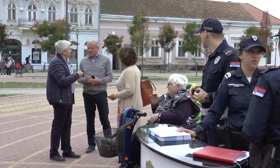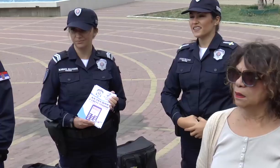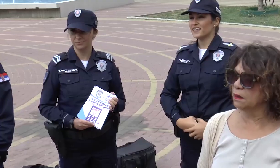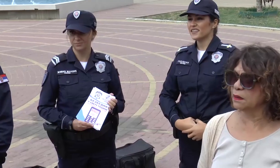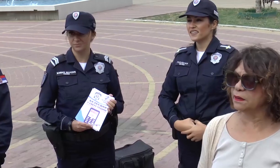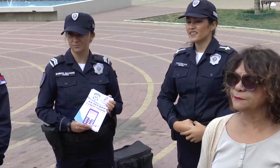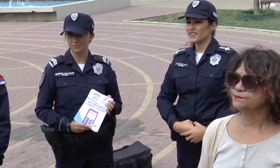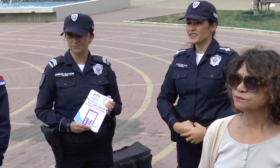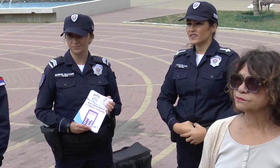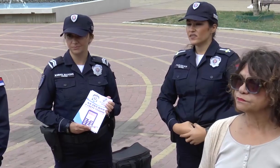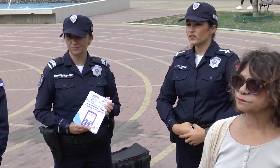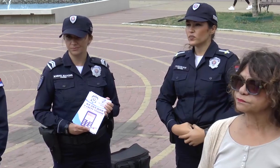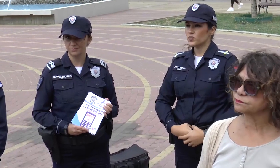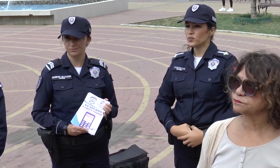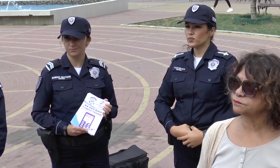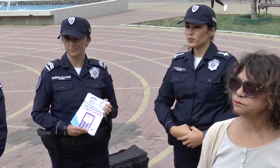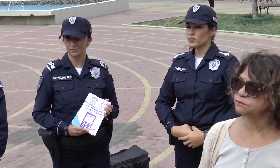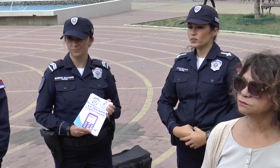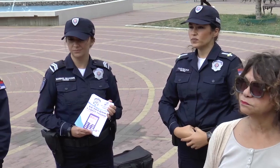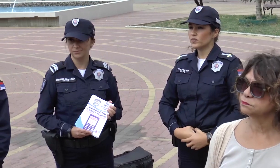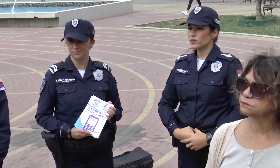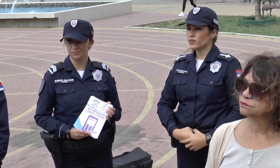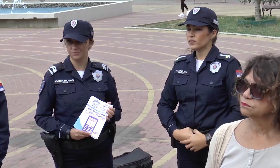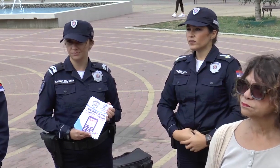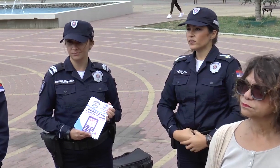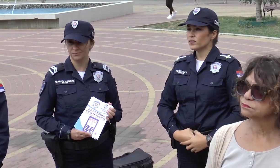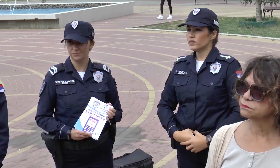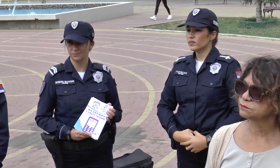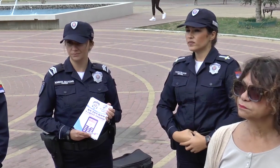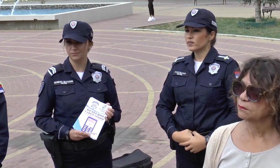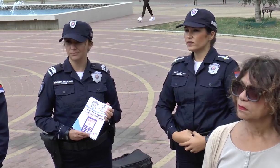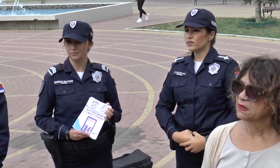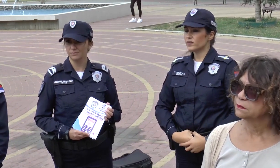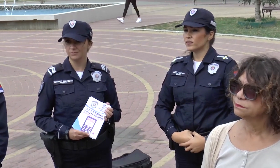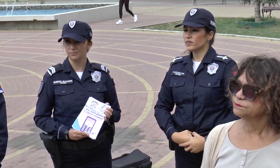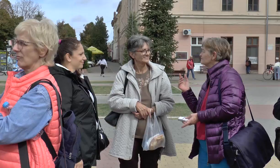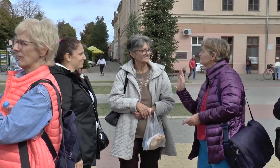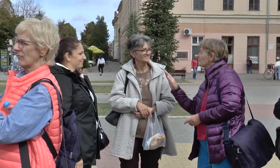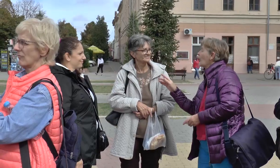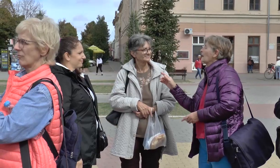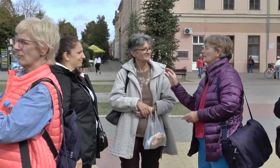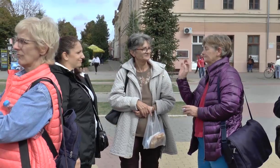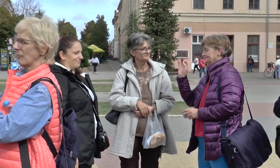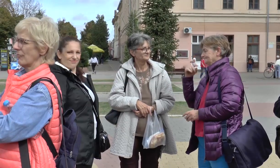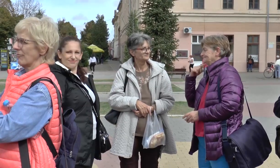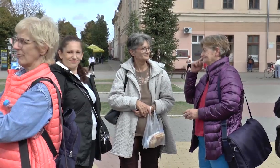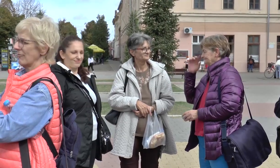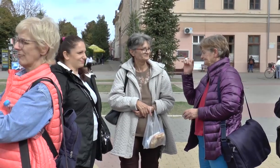Újvidéki Rendőrigazgatóság SOS számán. A hallássérültek örömmel fogadták ezt a kezdeményezést, hangsúlyozva,